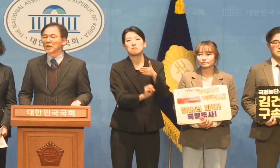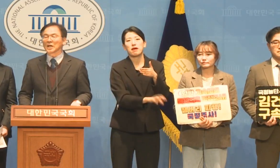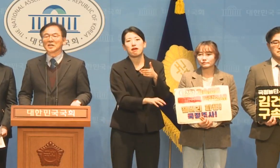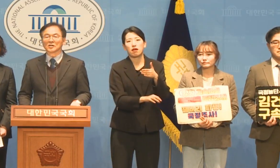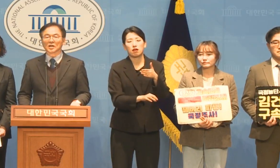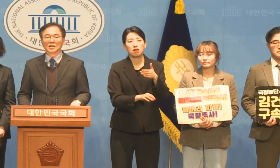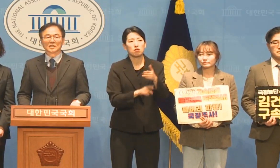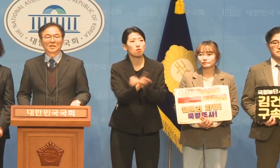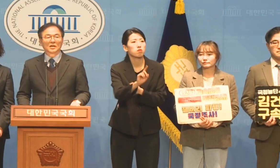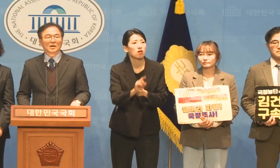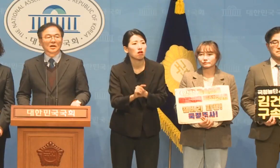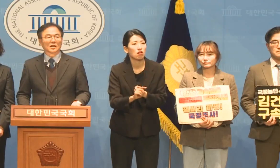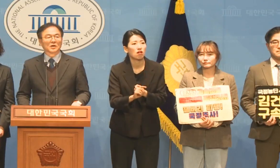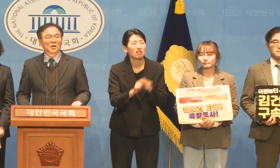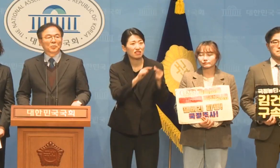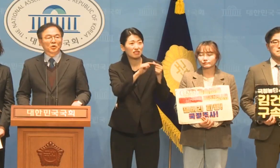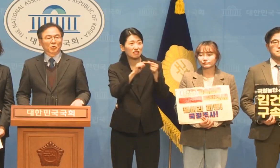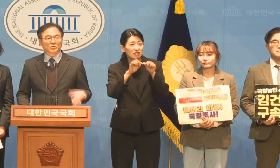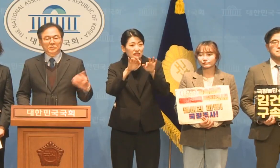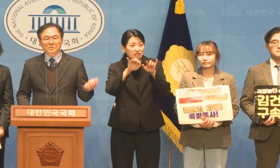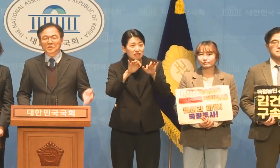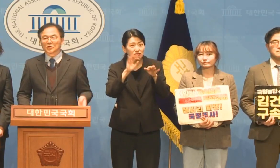삭제했다라고 얘기한다거나